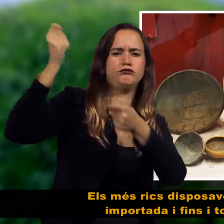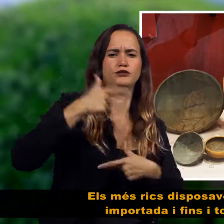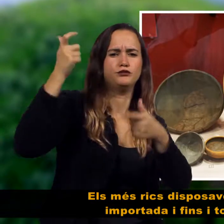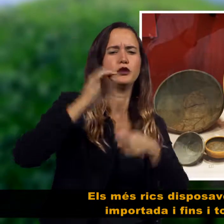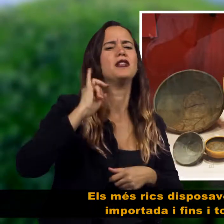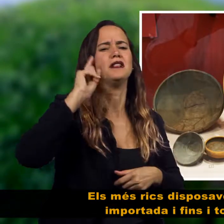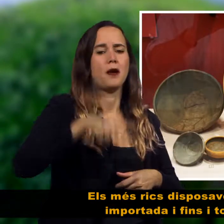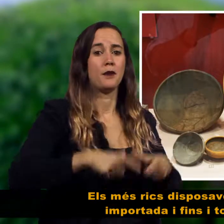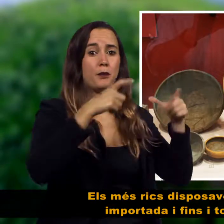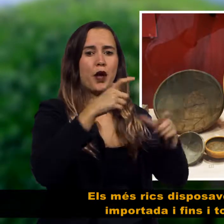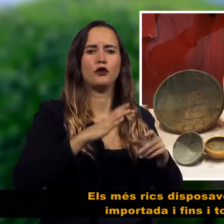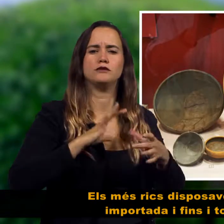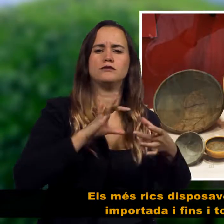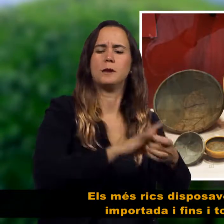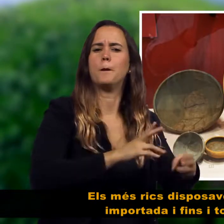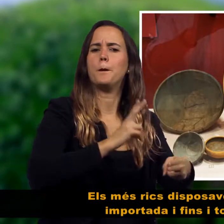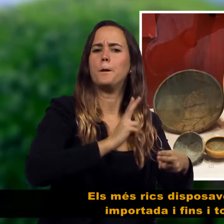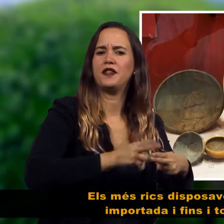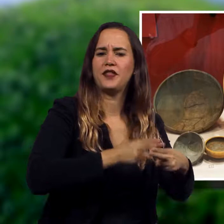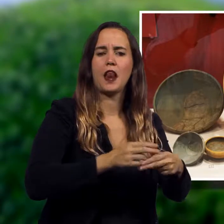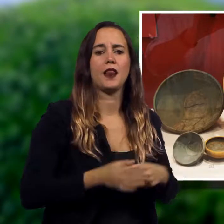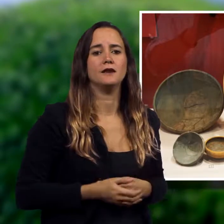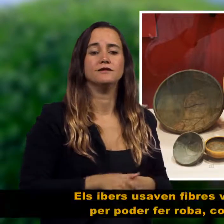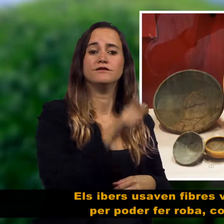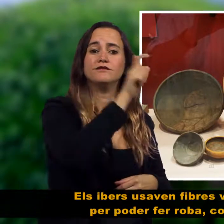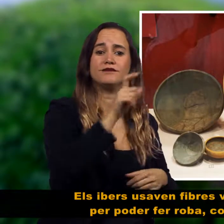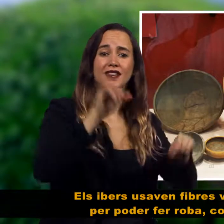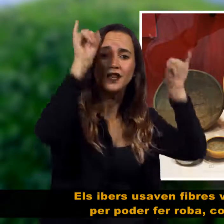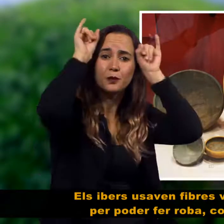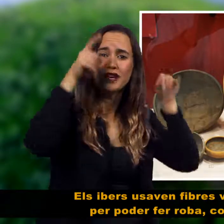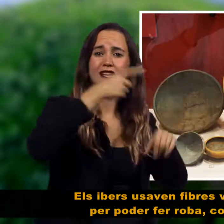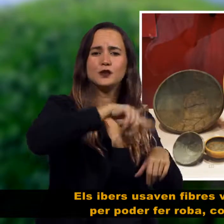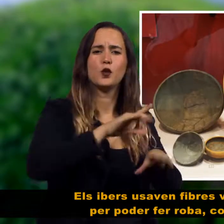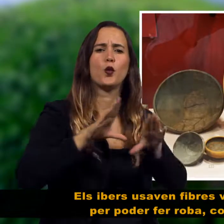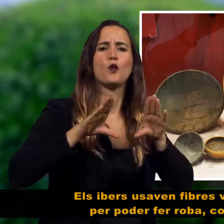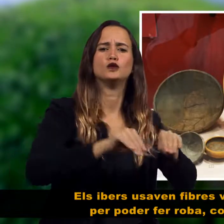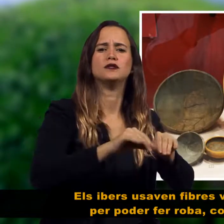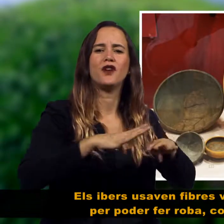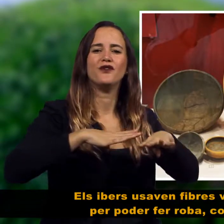Als hiverns usaven fibres vegetals i animals per poder fer roba, cordes o cistells.